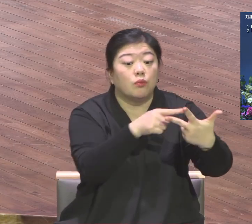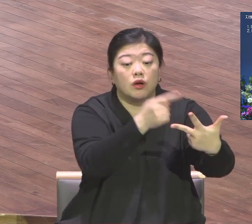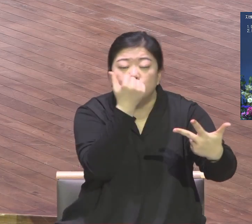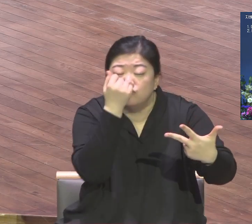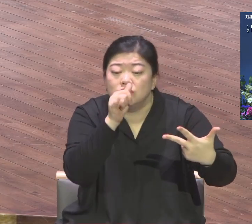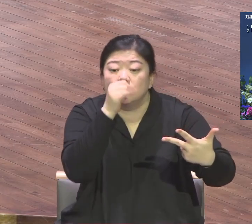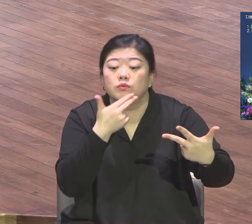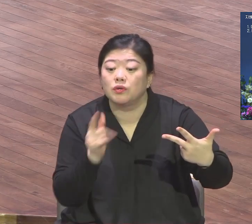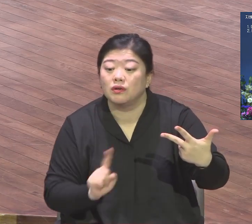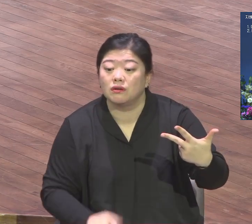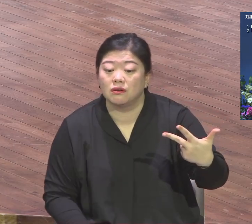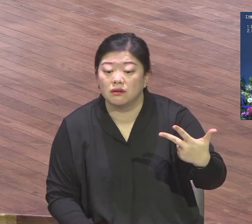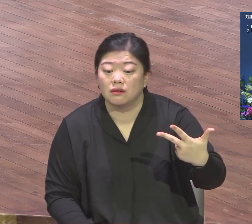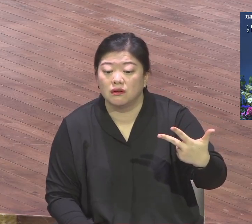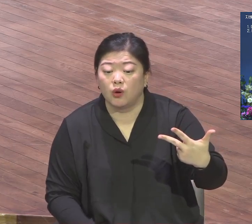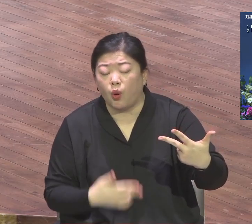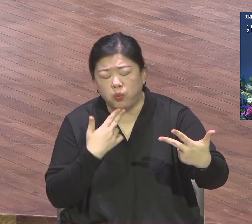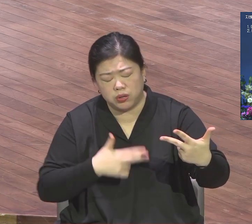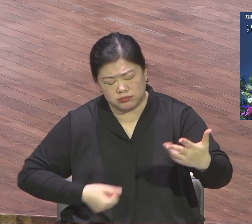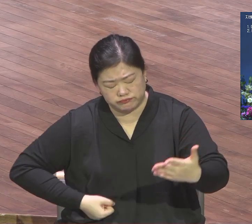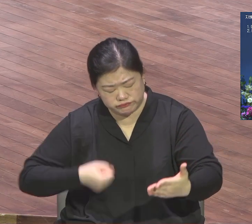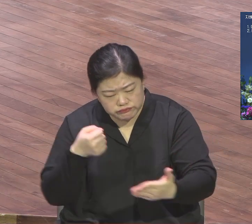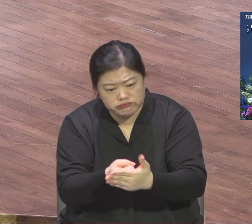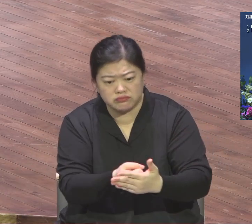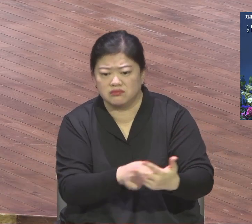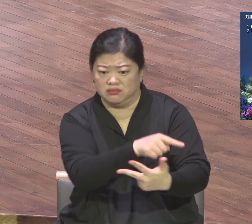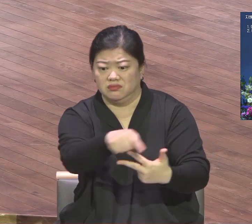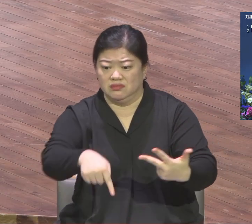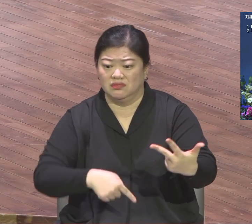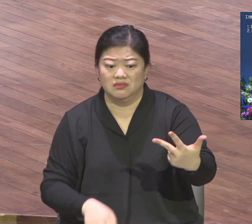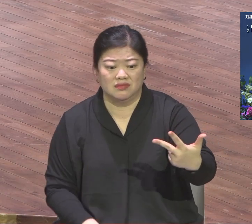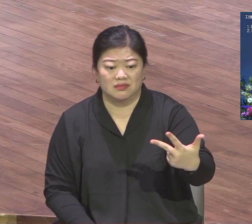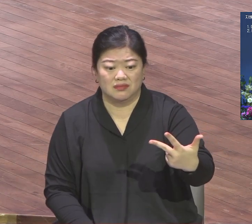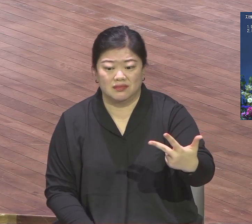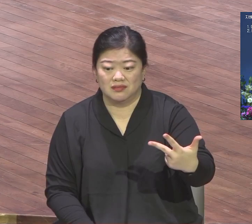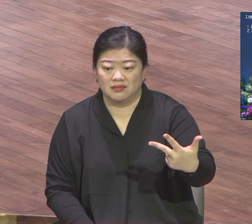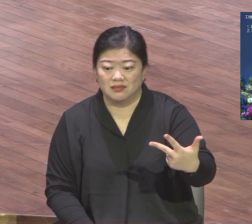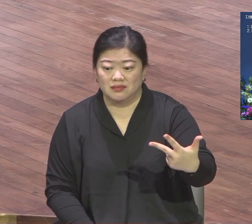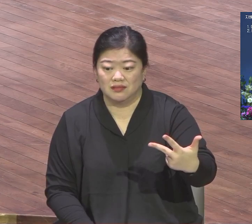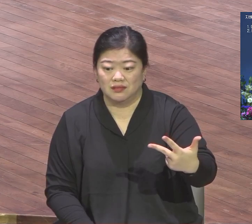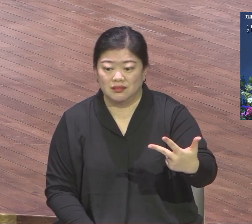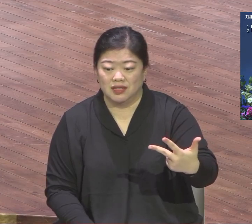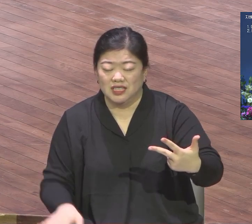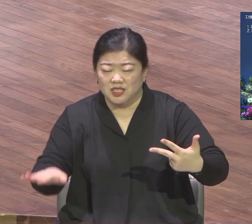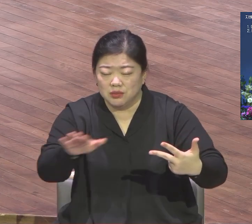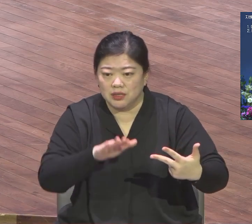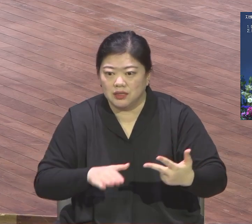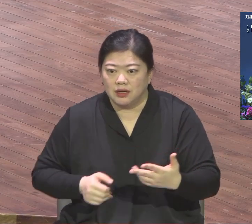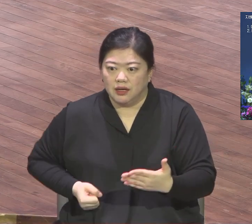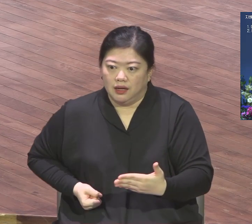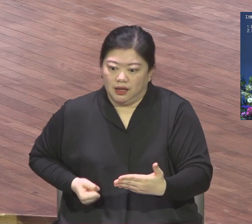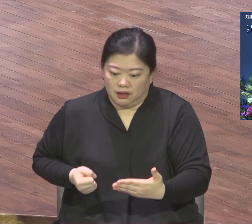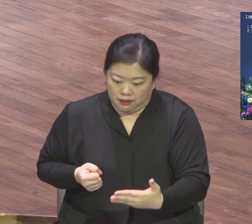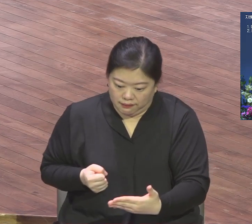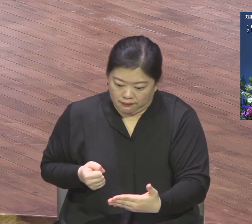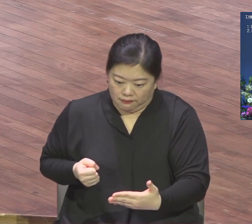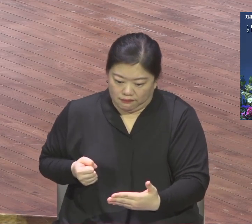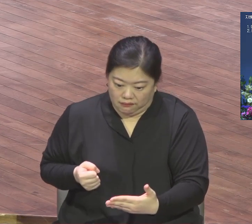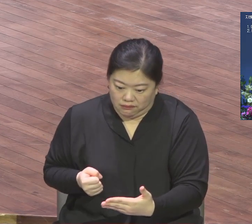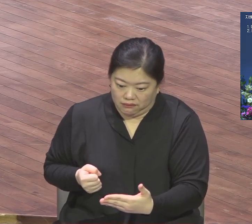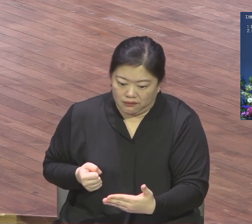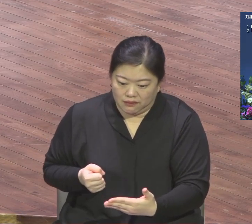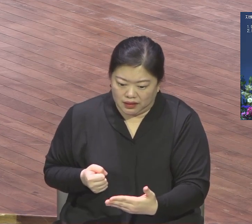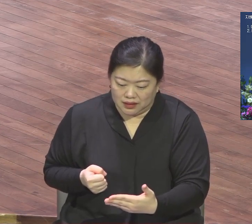살면 평생 그렇게. 마음이 그렇단 마음이. 마음이 그렇단 말이에요. 못 지켰단 말이에요.